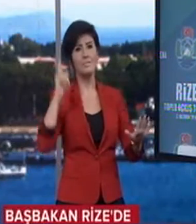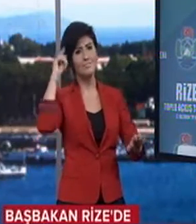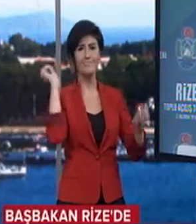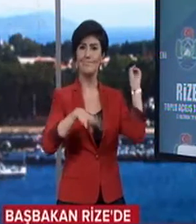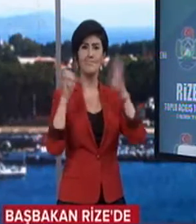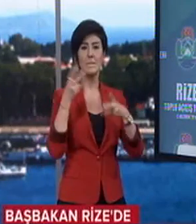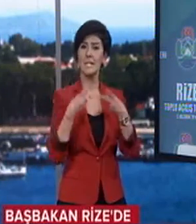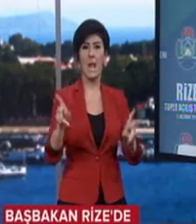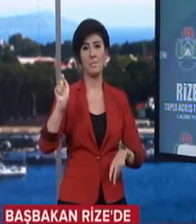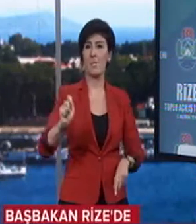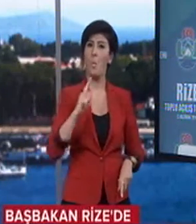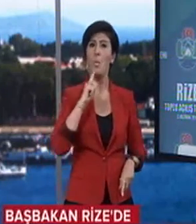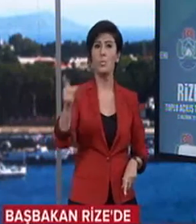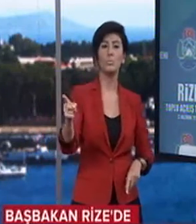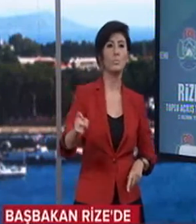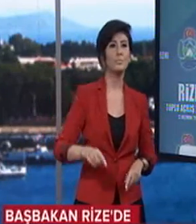kuru sıkı atıyorlar," dedi.